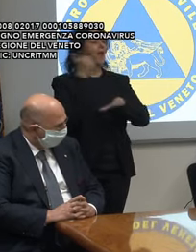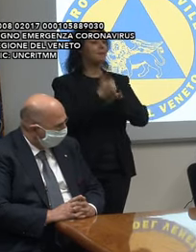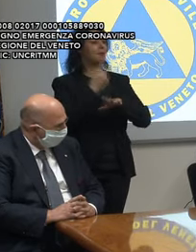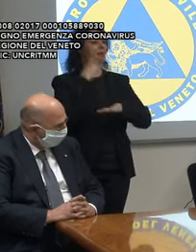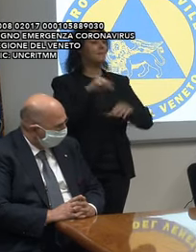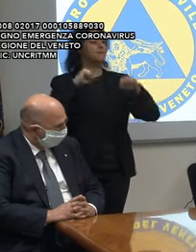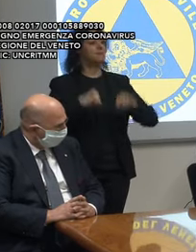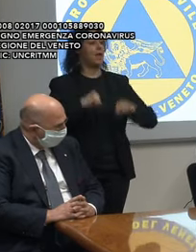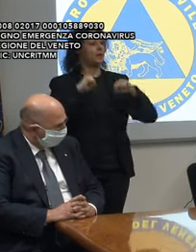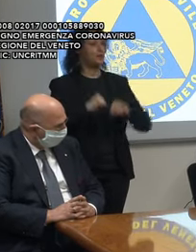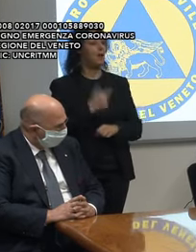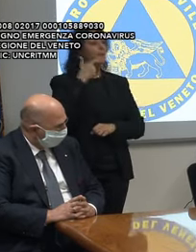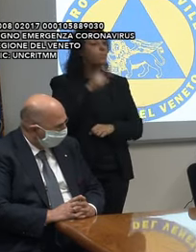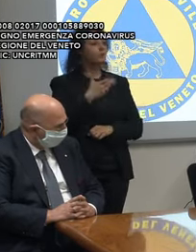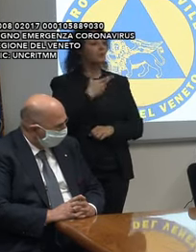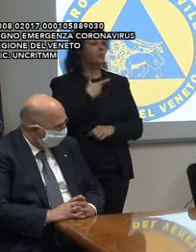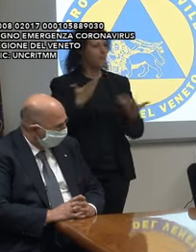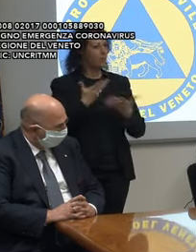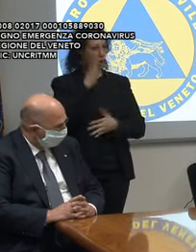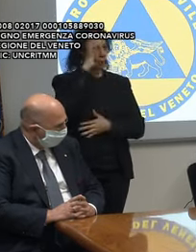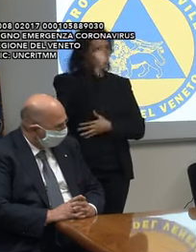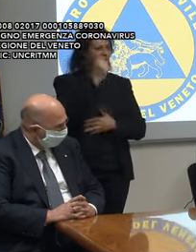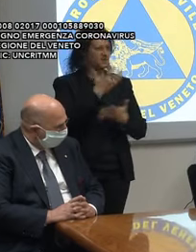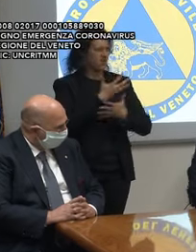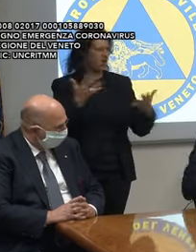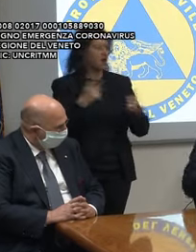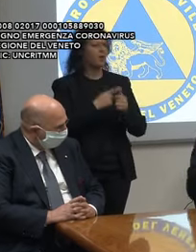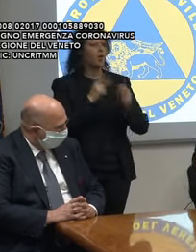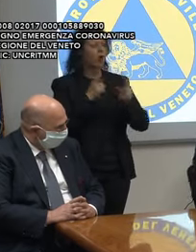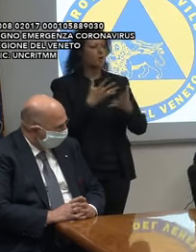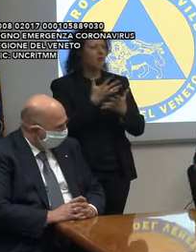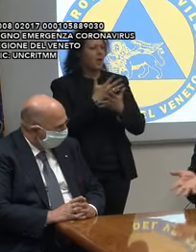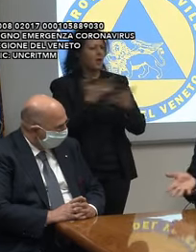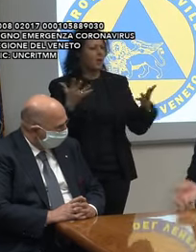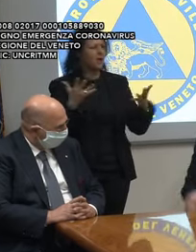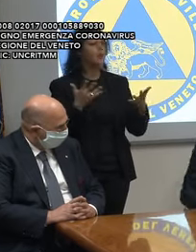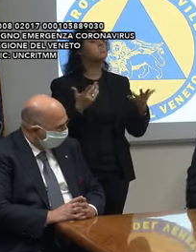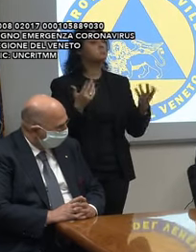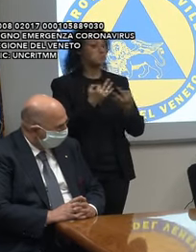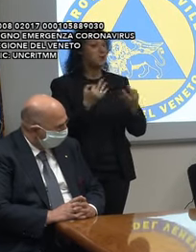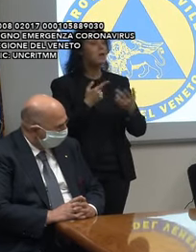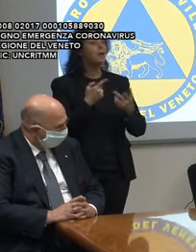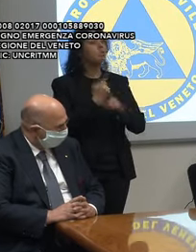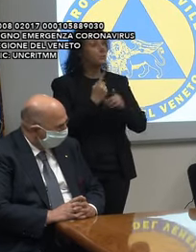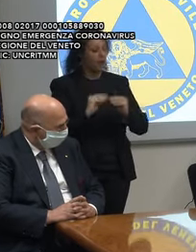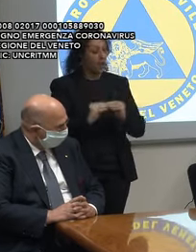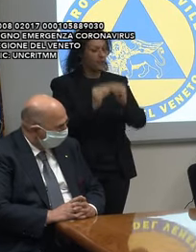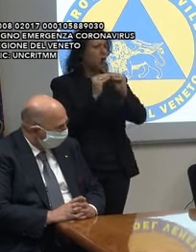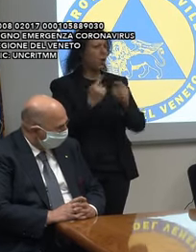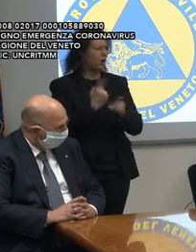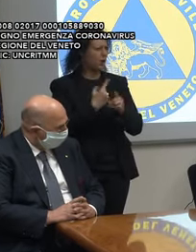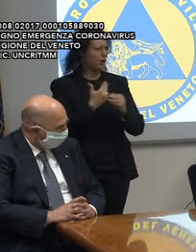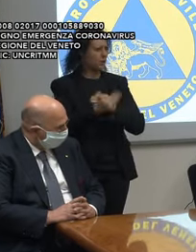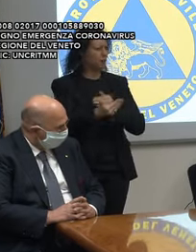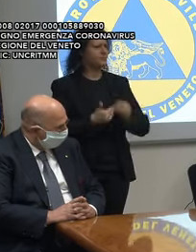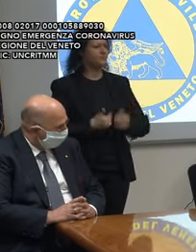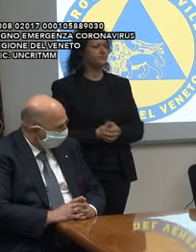abbiamo una grande università, un grande ospedale, grande ospedalieri. Ci manca la struttura sarà fatta. Vi ricordo